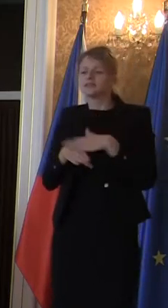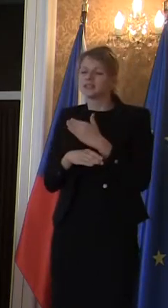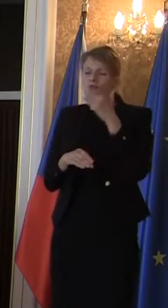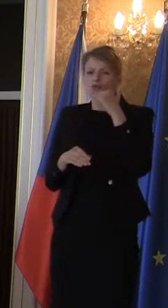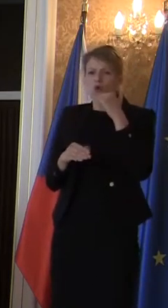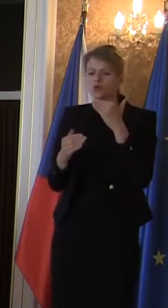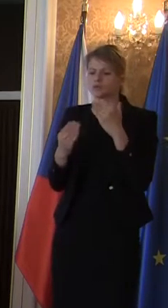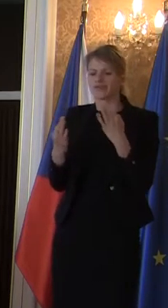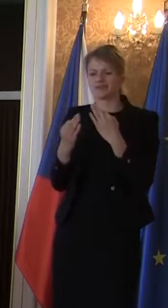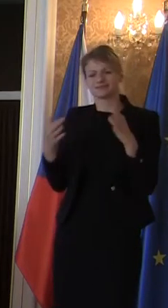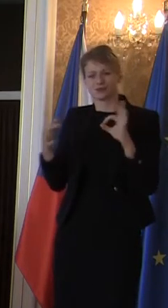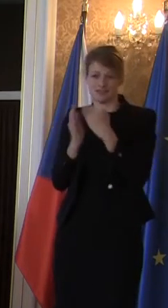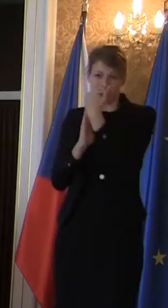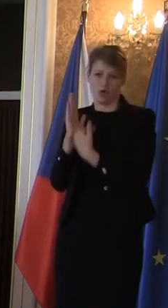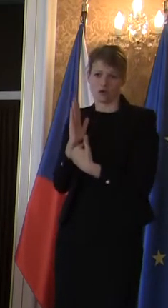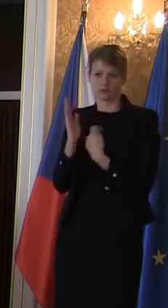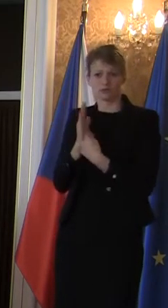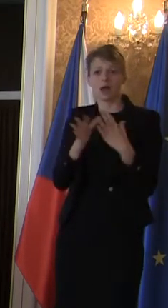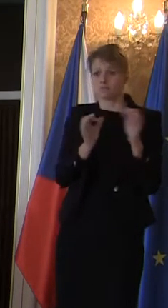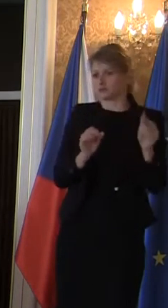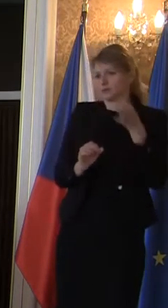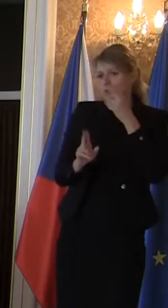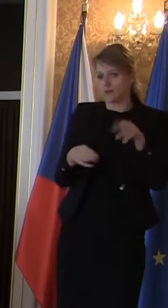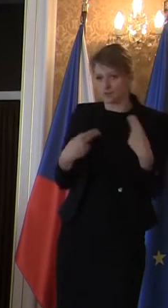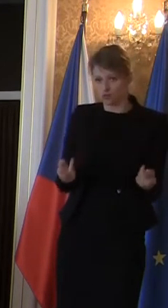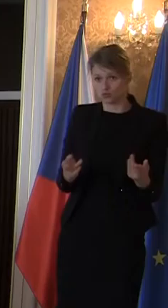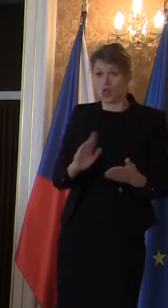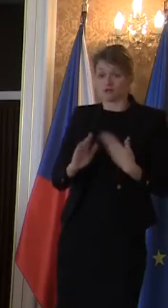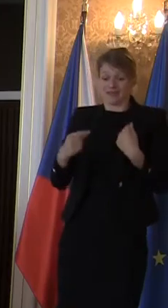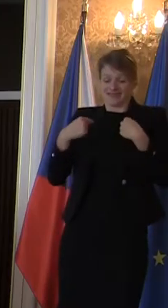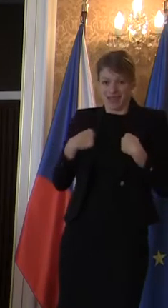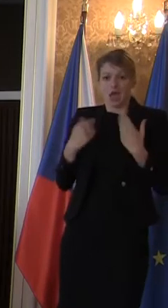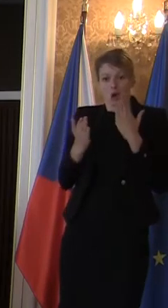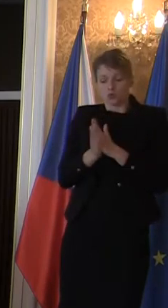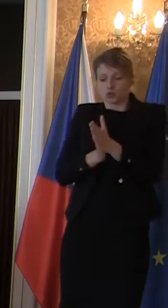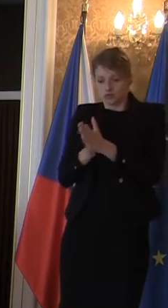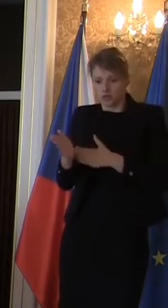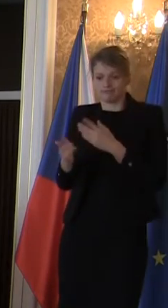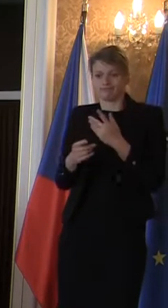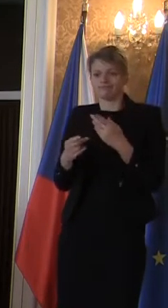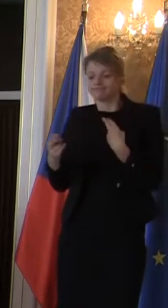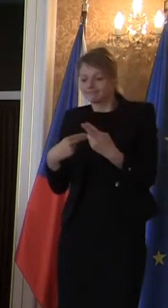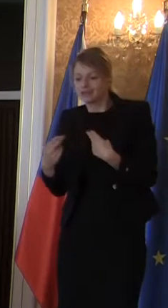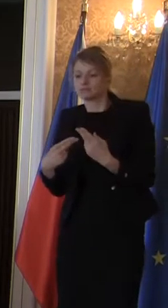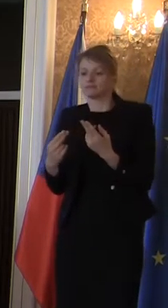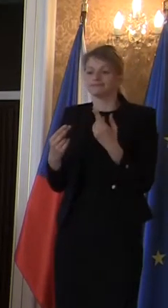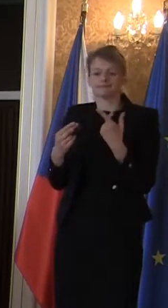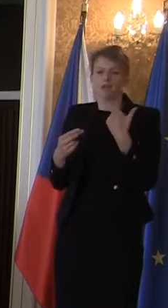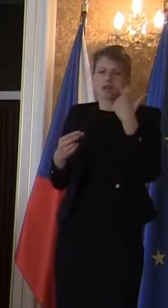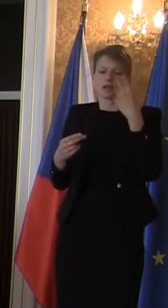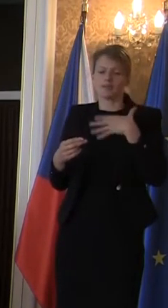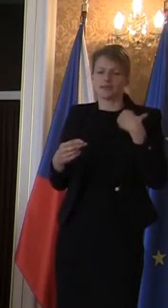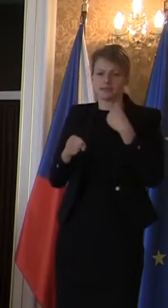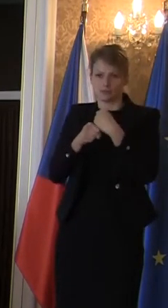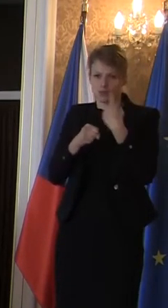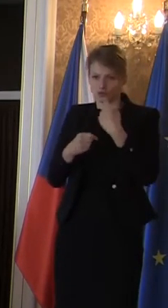probíhá. Například teď velmi intenzivně jednáme s ministerstvem práce a sociálních věcí o možnosti podpořit především děti